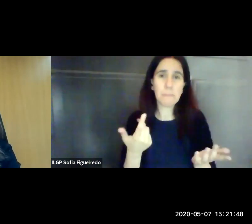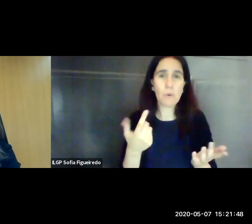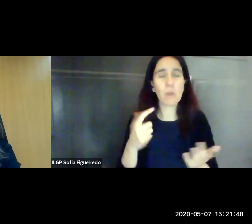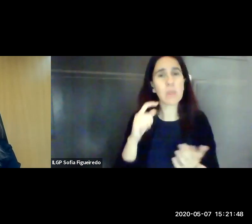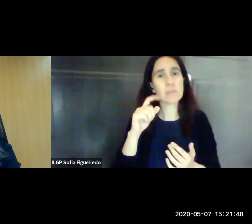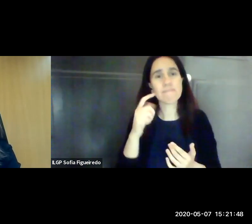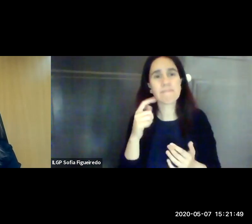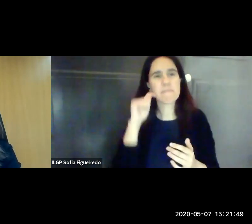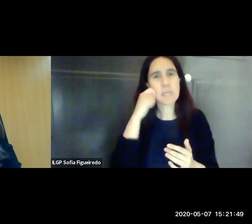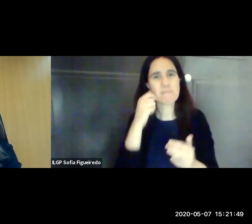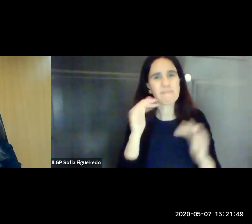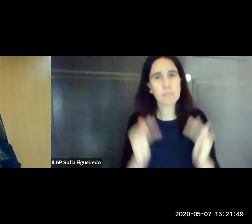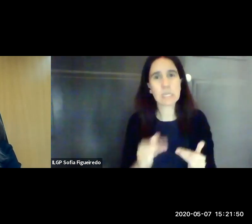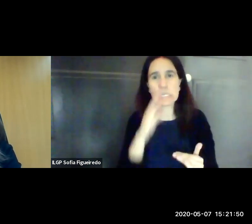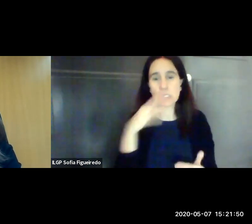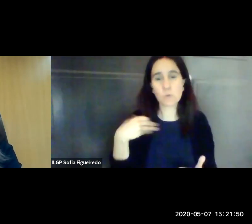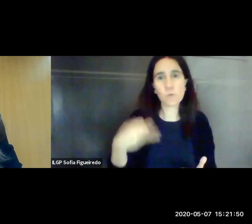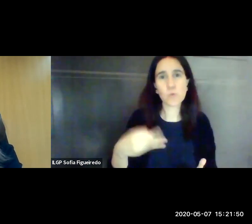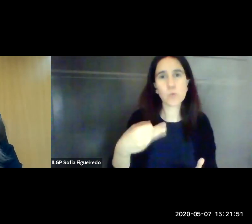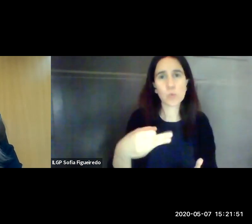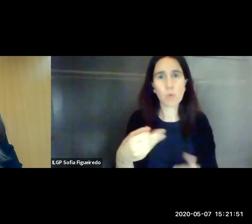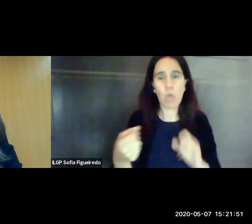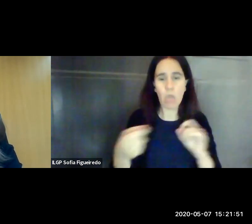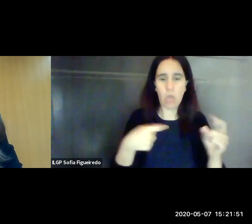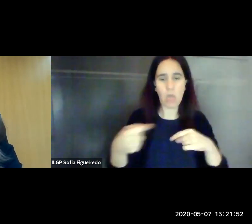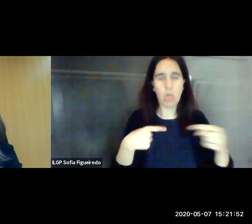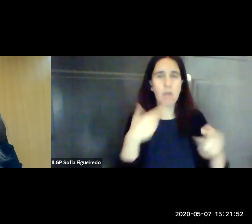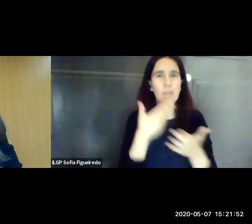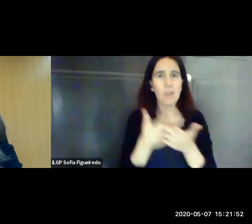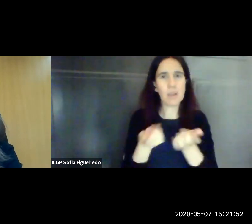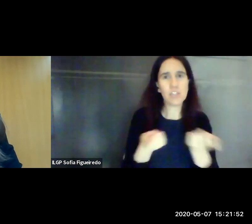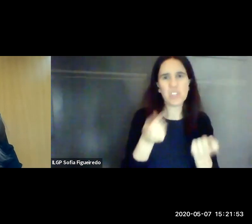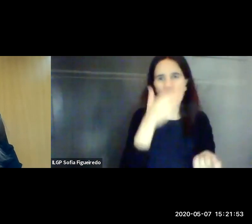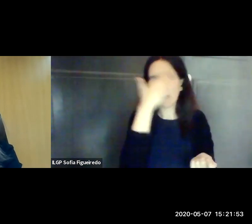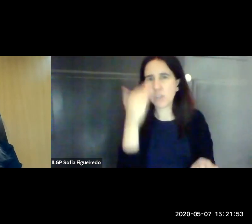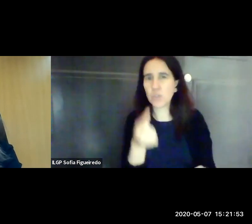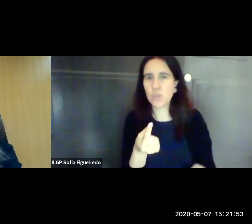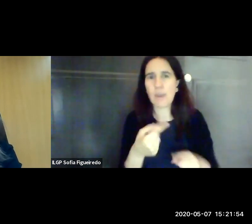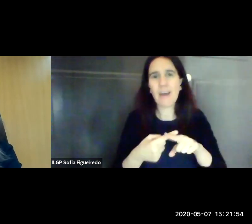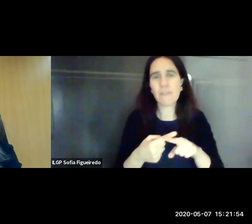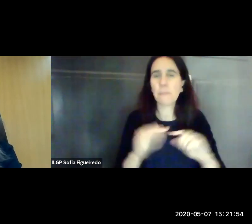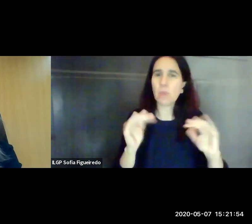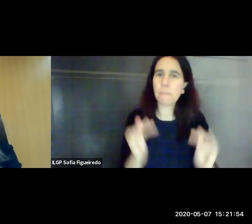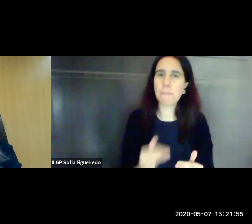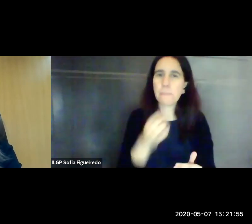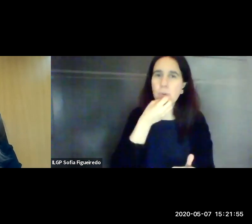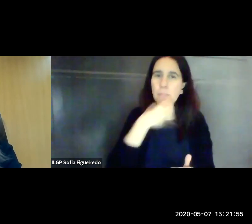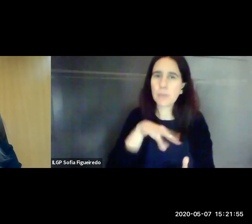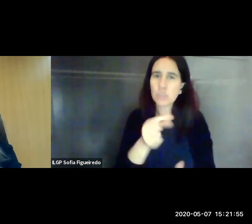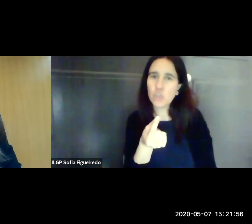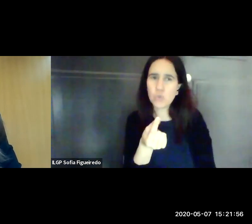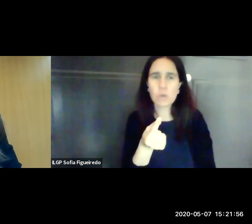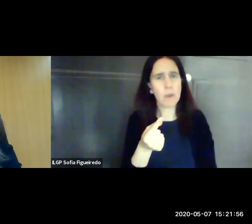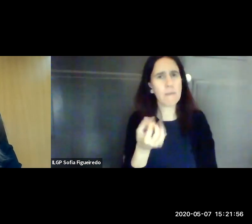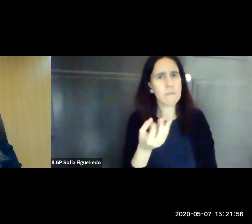mensagens, torna-se difícil a gestão e, portanto, pode perder aqui um bocadinho a pertinência, mas não há dúvida que é o canal mais